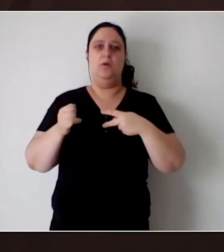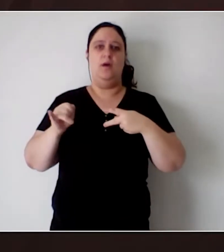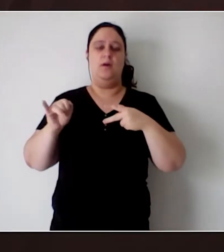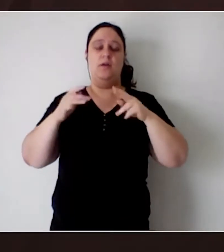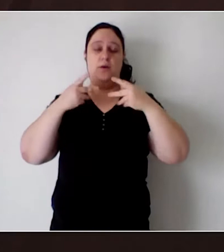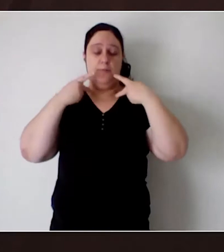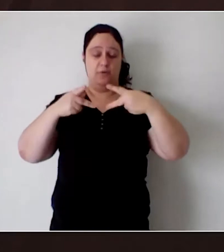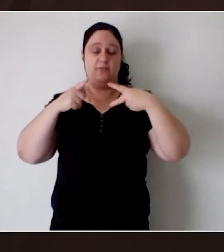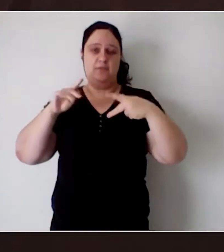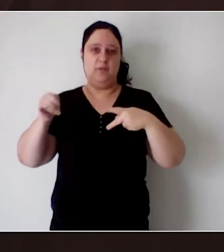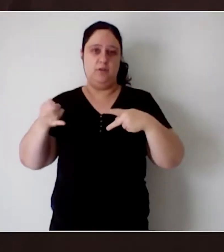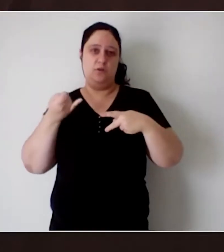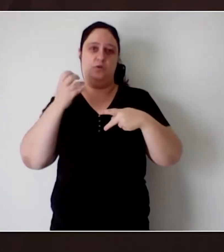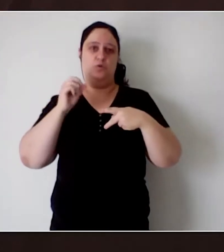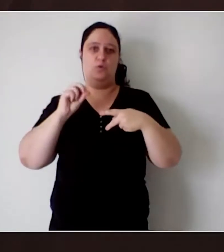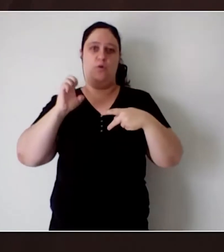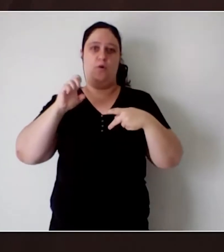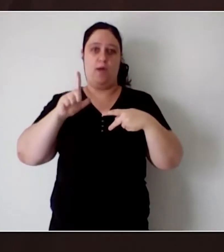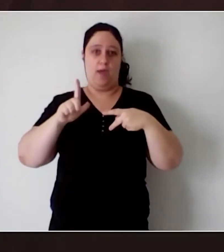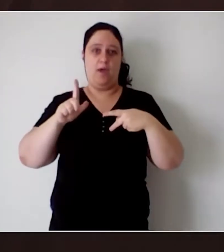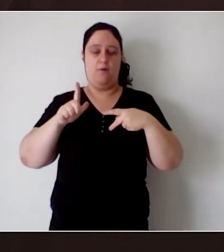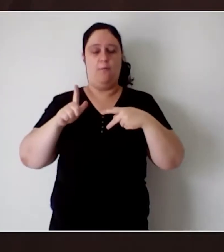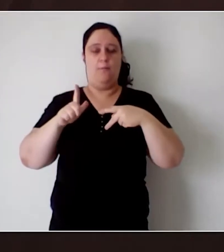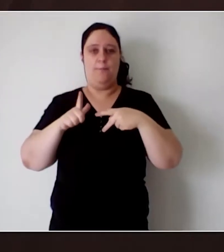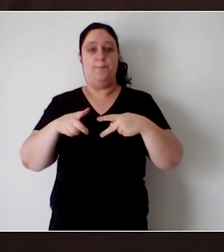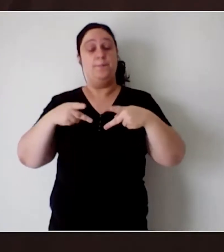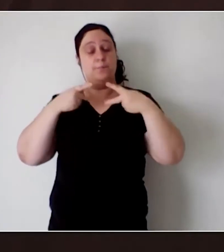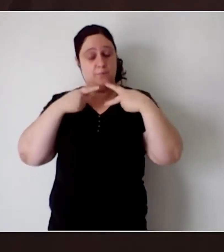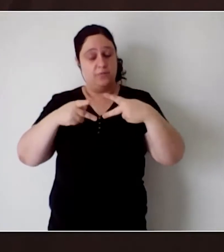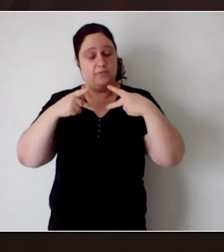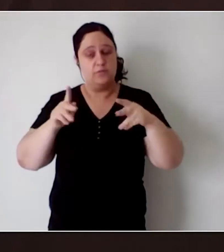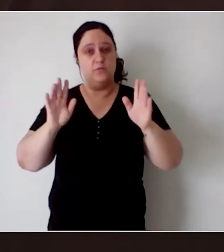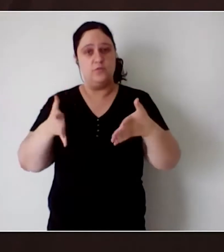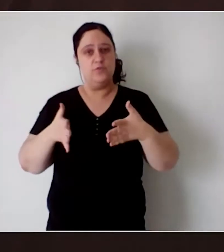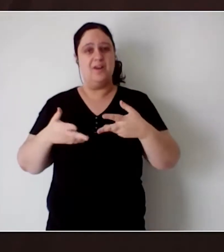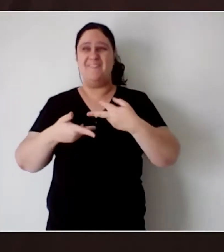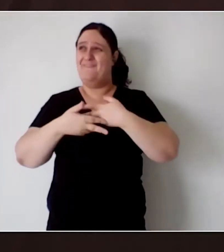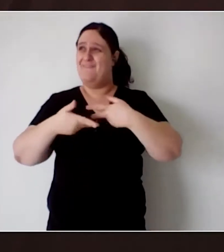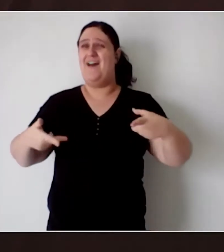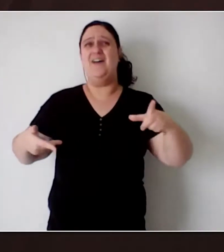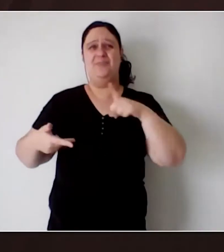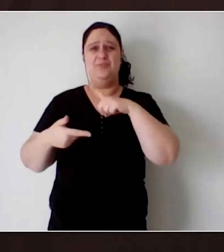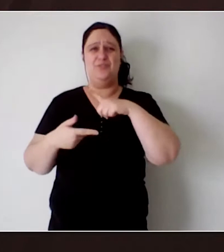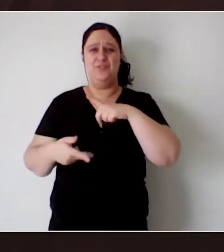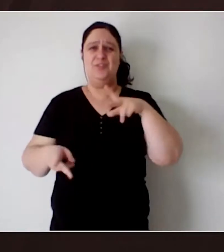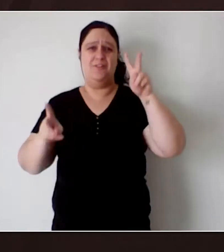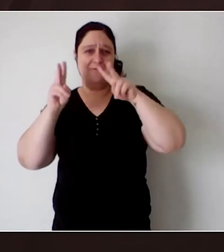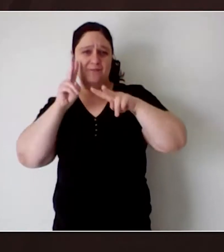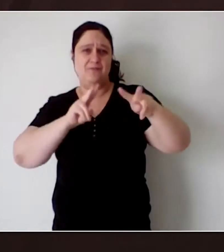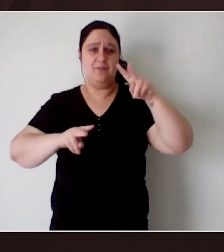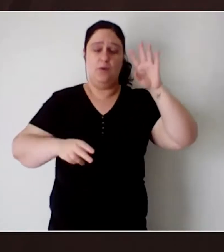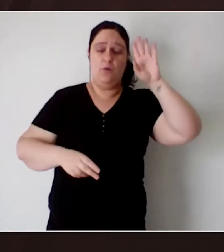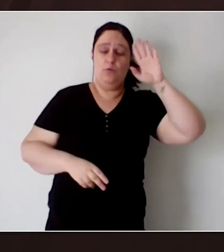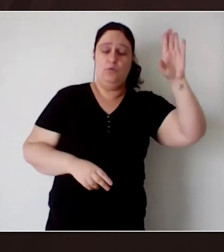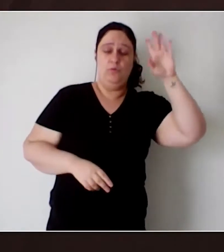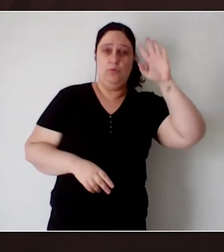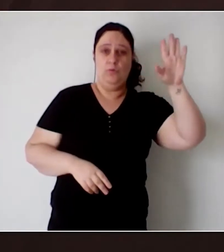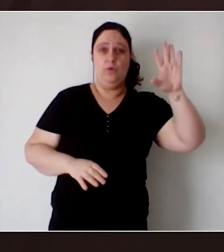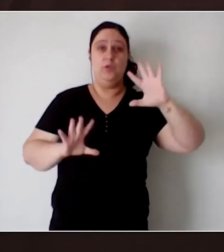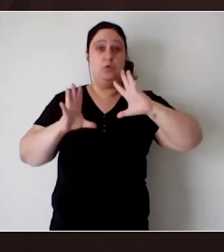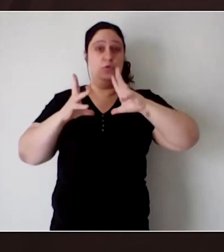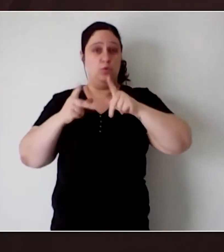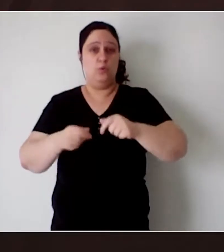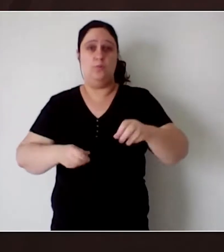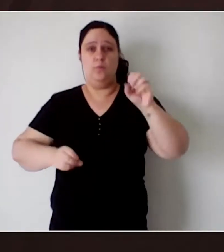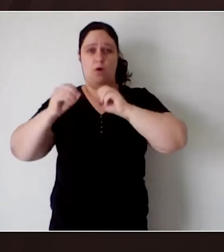do seu Espírito, né? E muitos passaram a ver visões, sonhos, tal, e principalmente todo aquele que invocar o